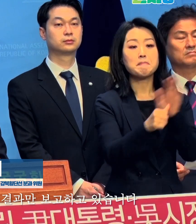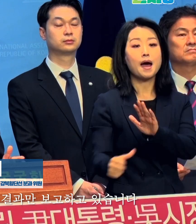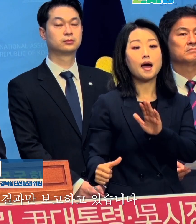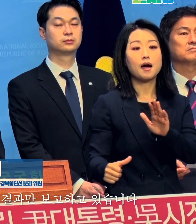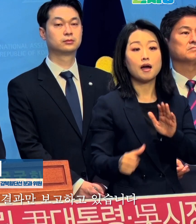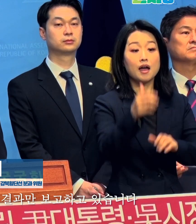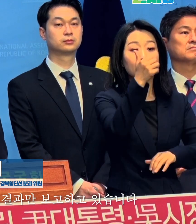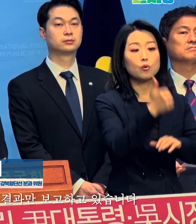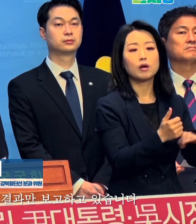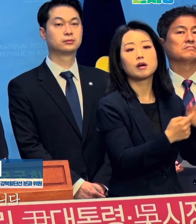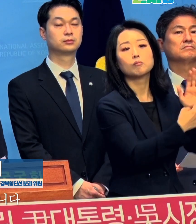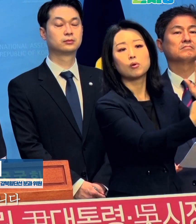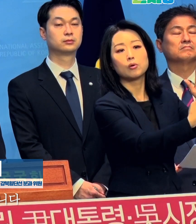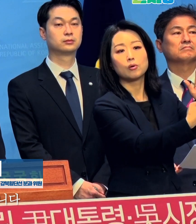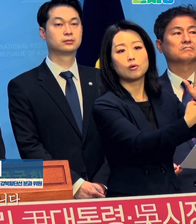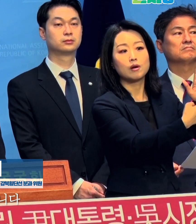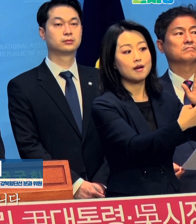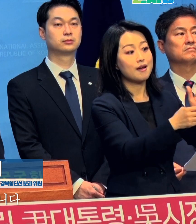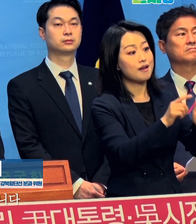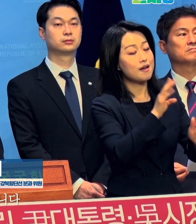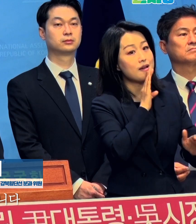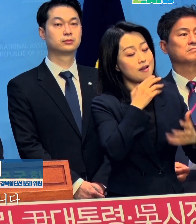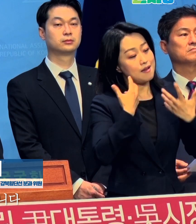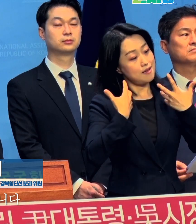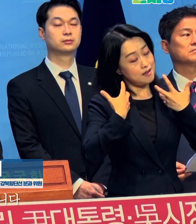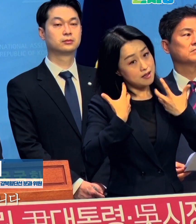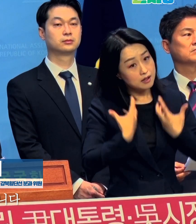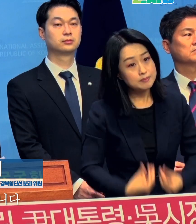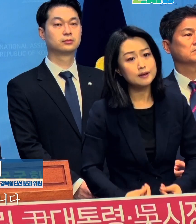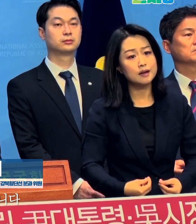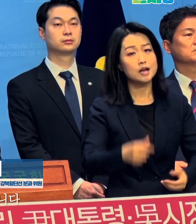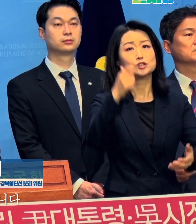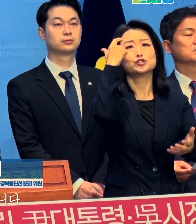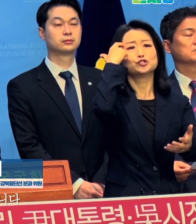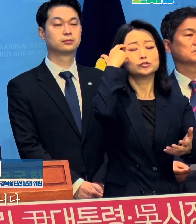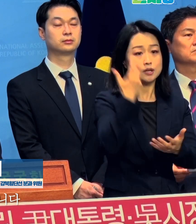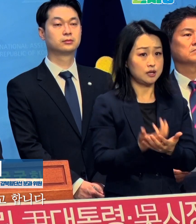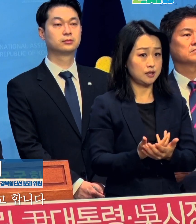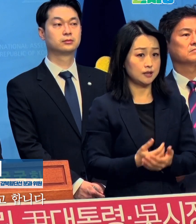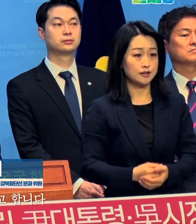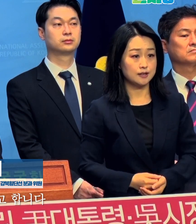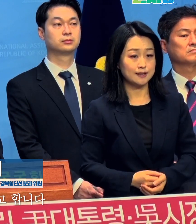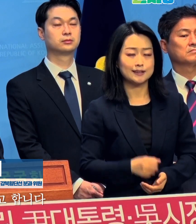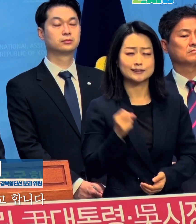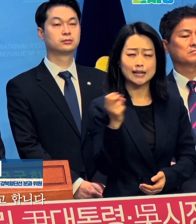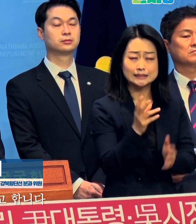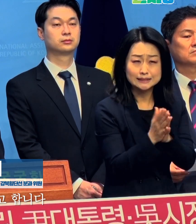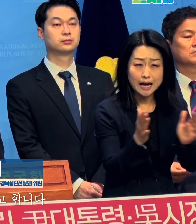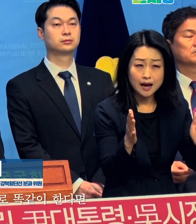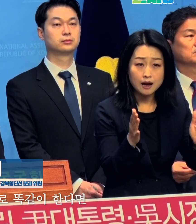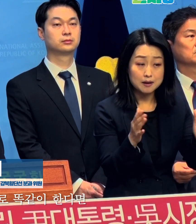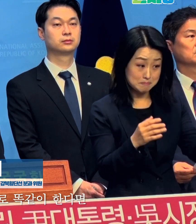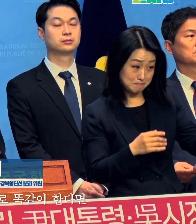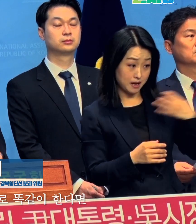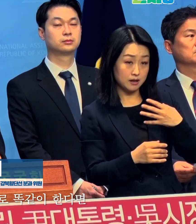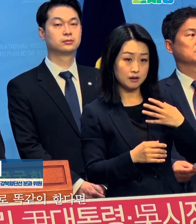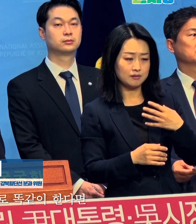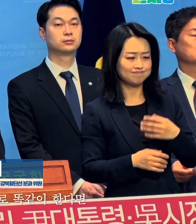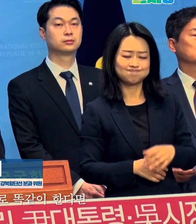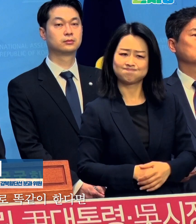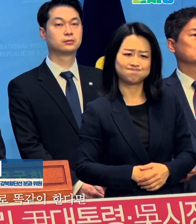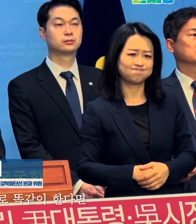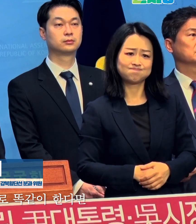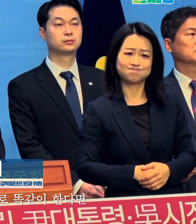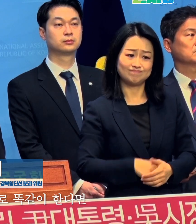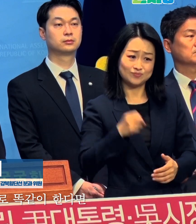결과만 보고하고 있습니다. 정말 실망입니다. 정말 충격입니다. 다시 시작하겠다고 합니다. 그러나 이와